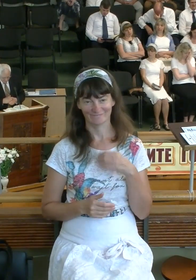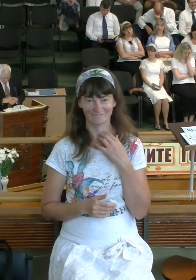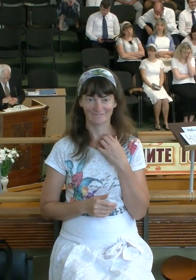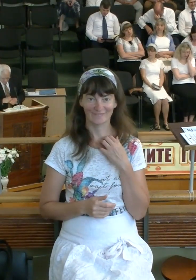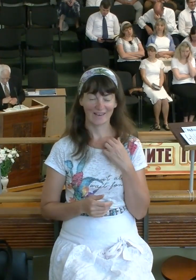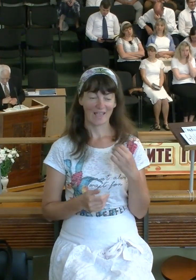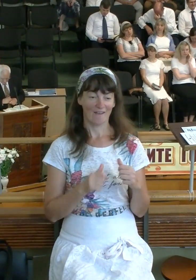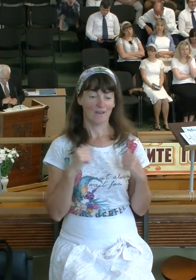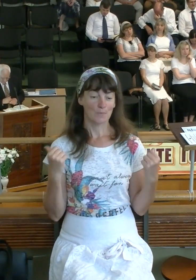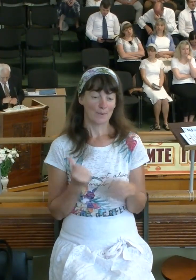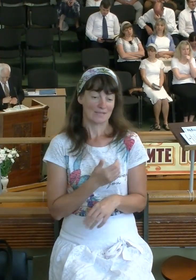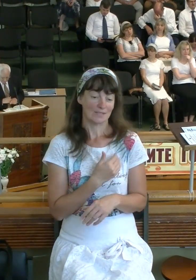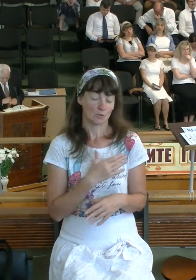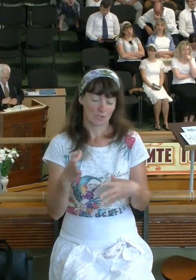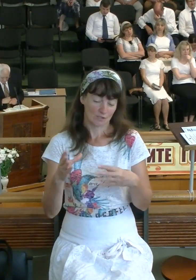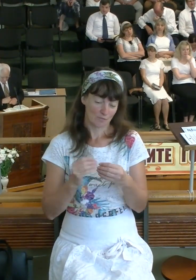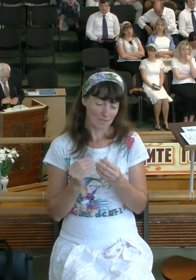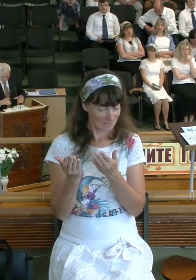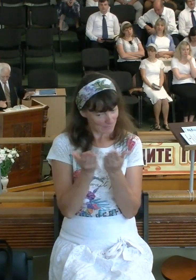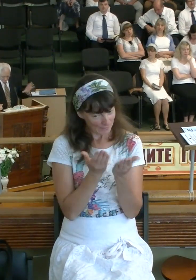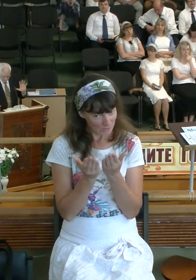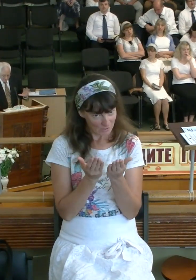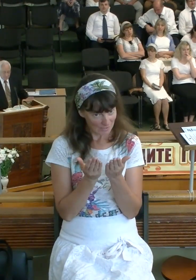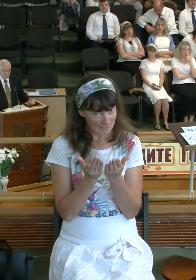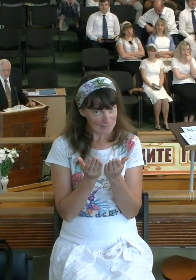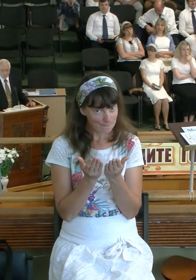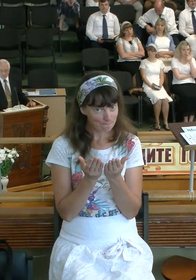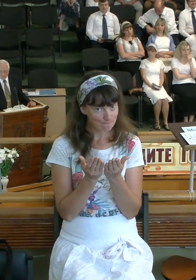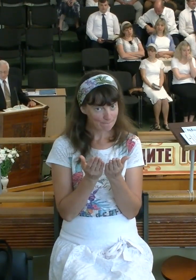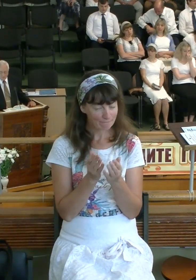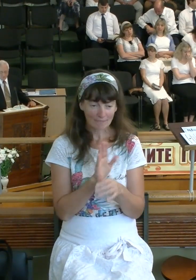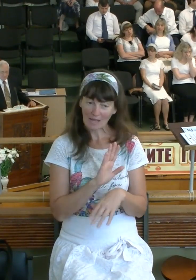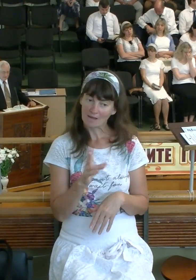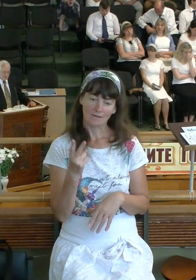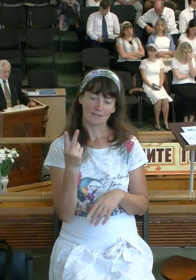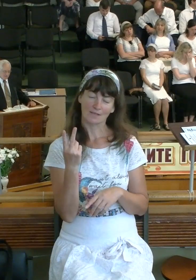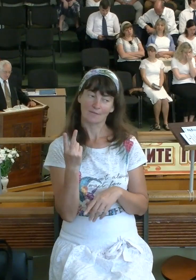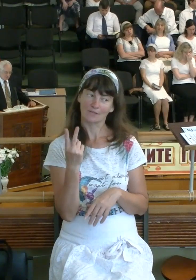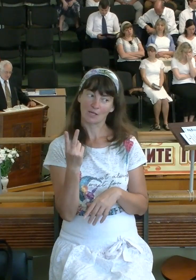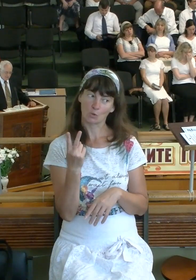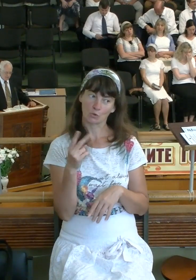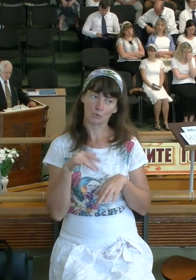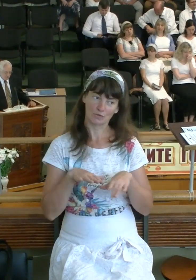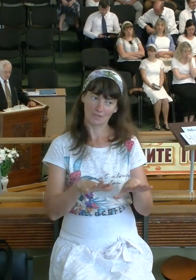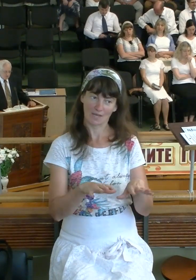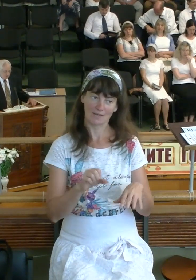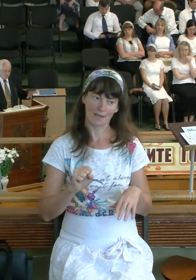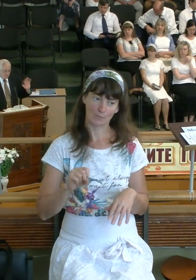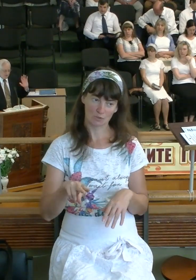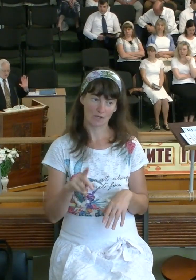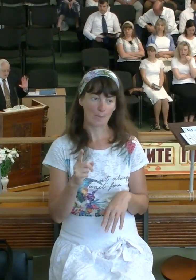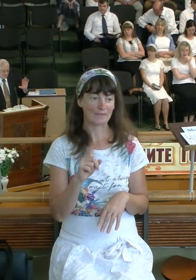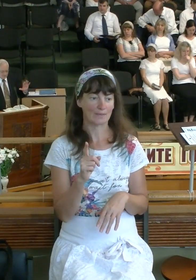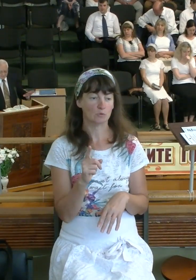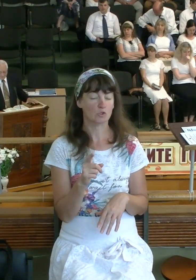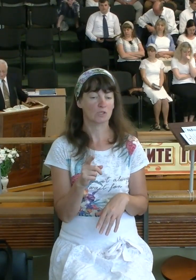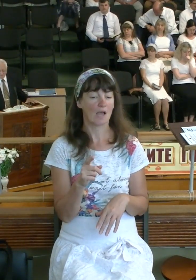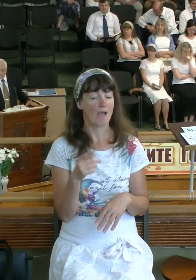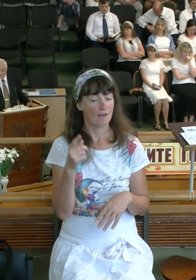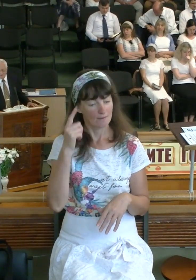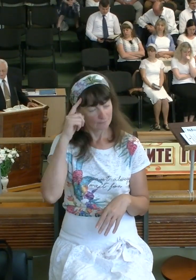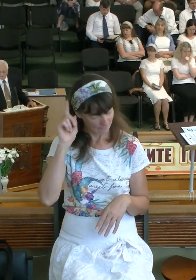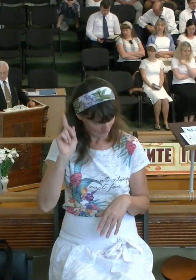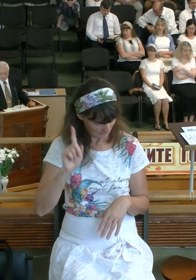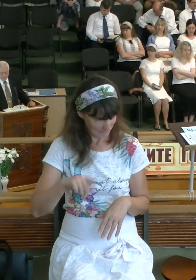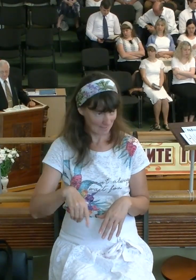Я хочу сегодня вместе с вами прочитать не вторую главу Деяния Апостолов, потому что мы ее